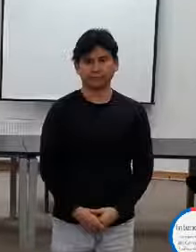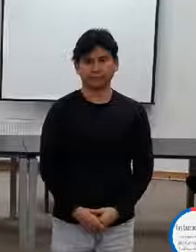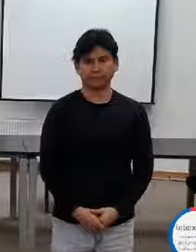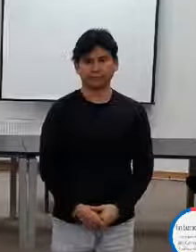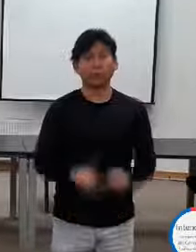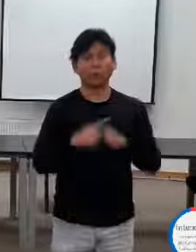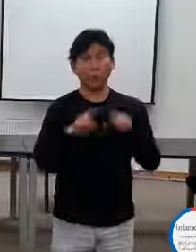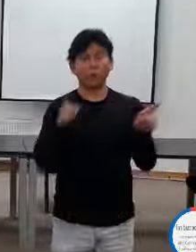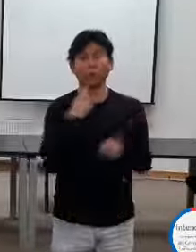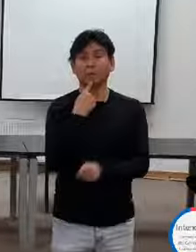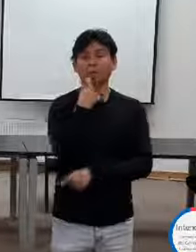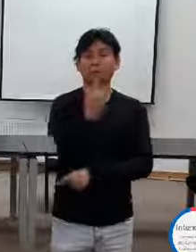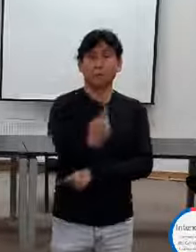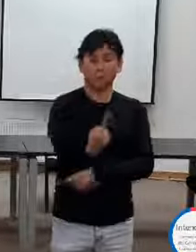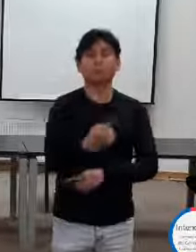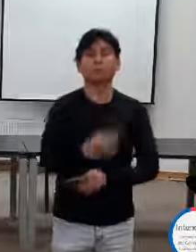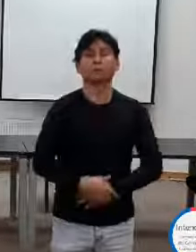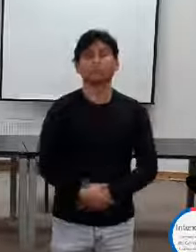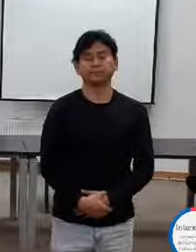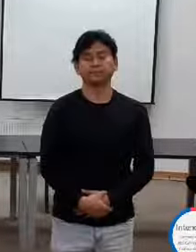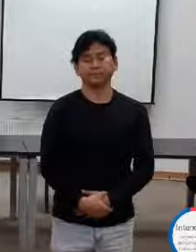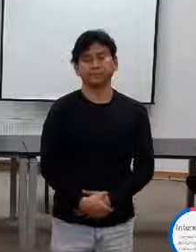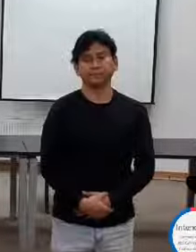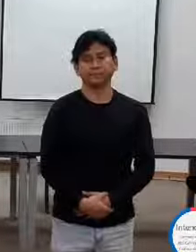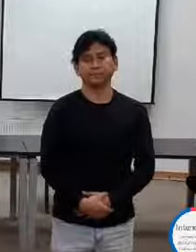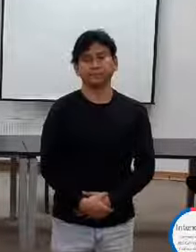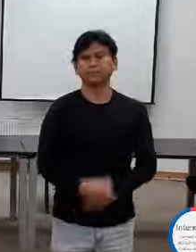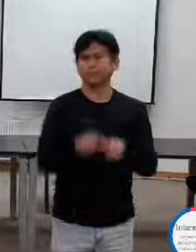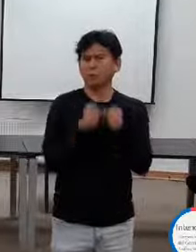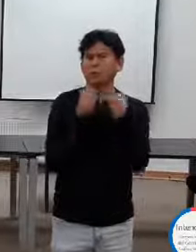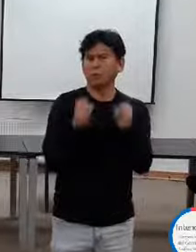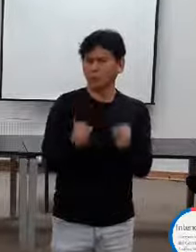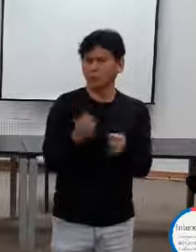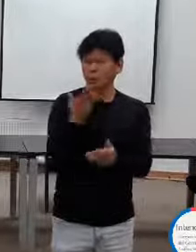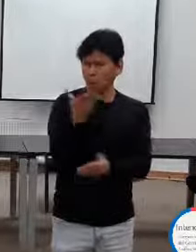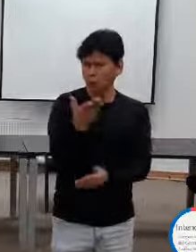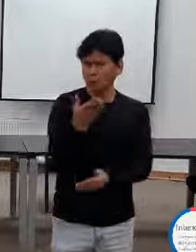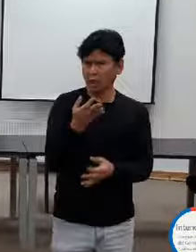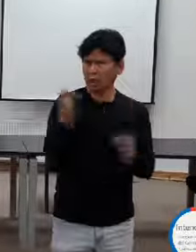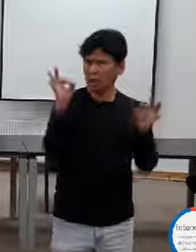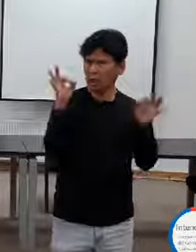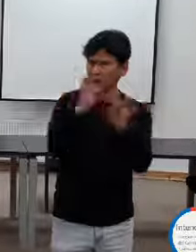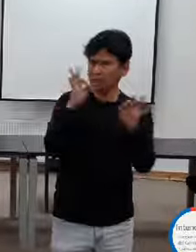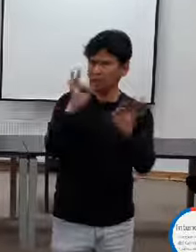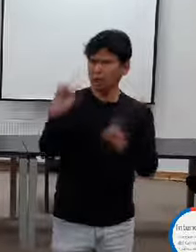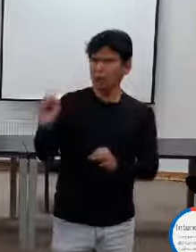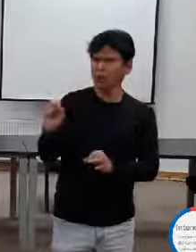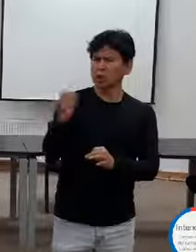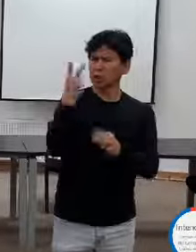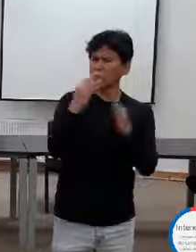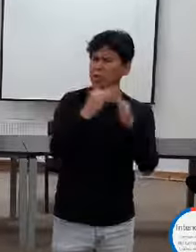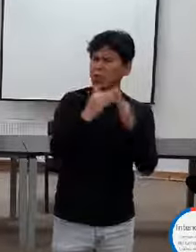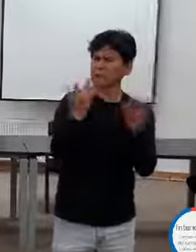Mónica Soto, de Radio La Voz del Ciprés de las Huaytecas. ¿Podría usted explicar lo de las segundas residencias?